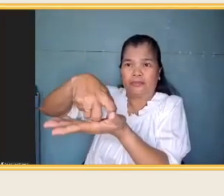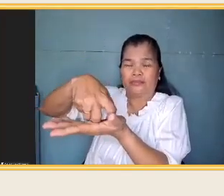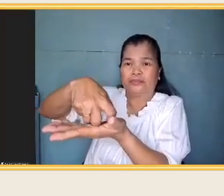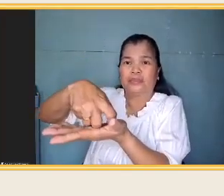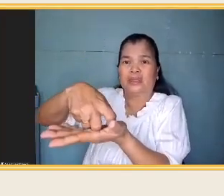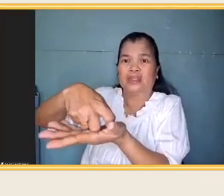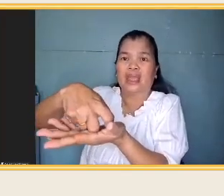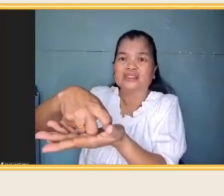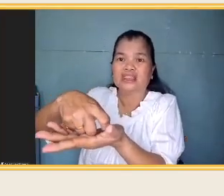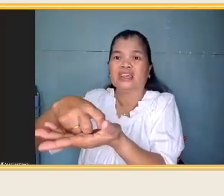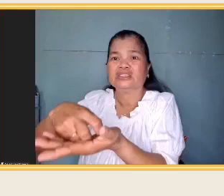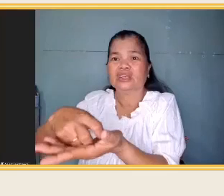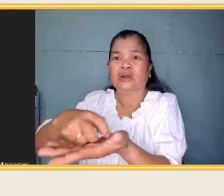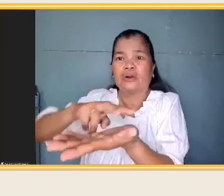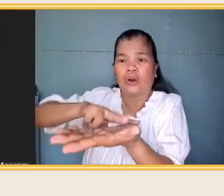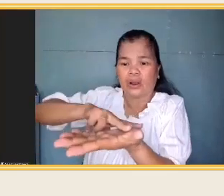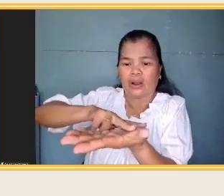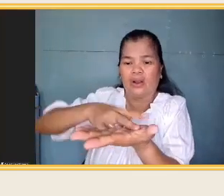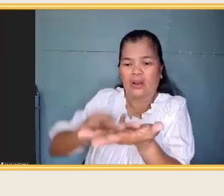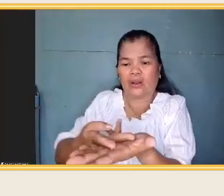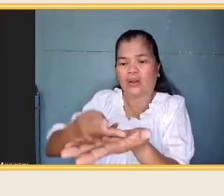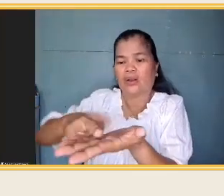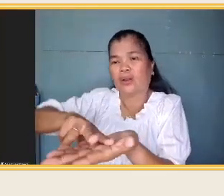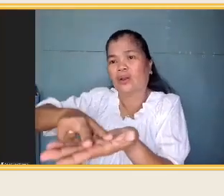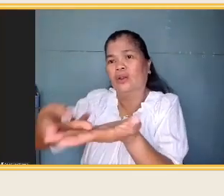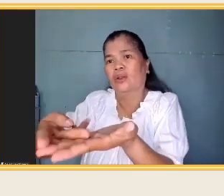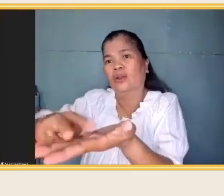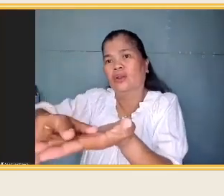drop. Next is roll.